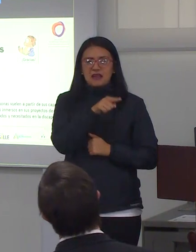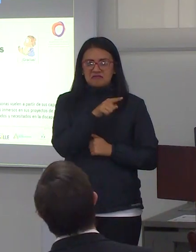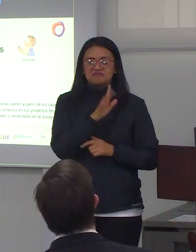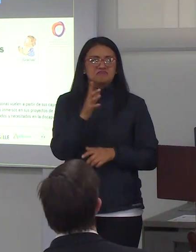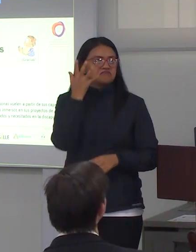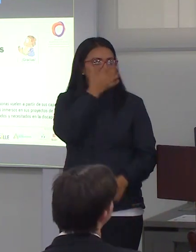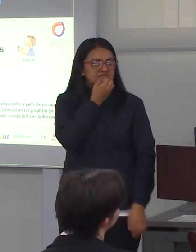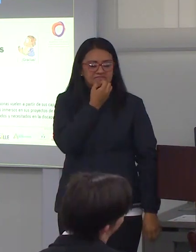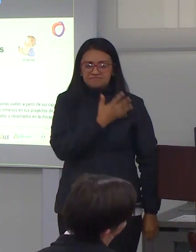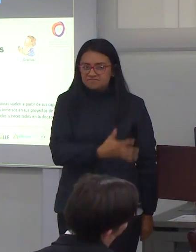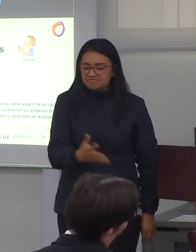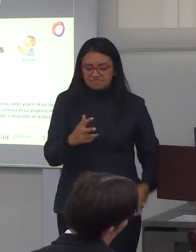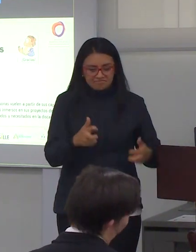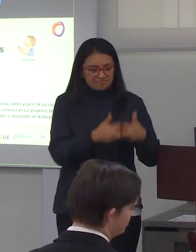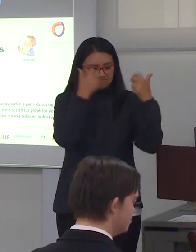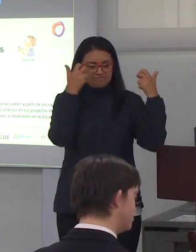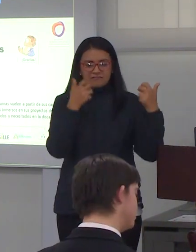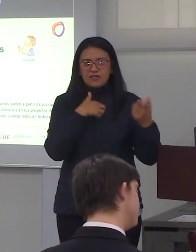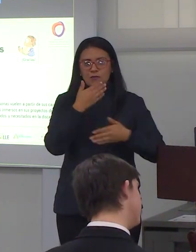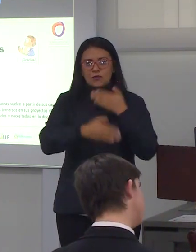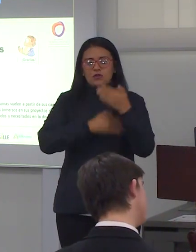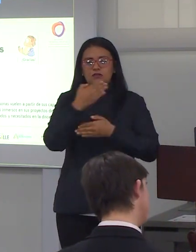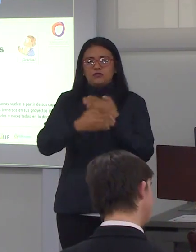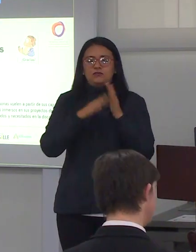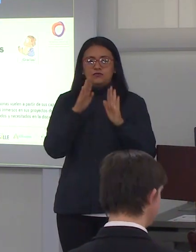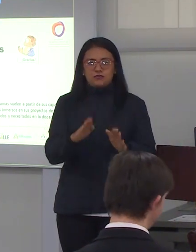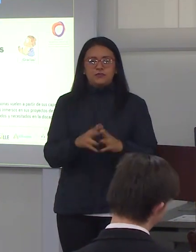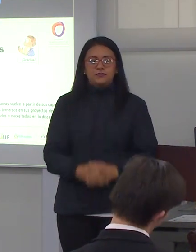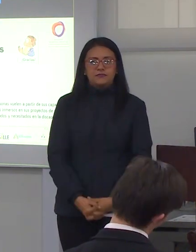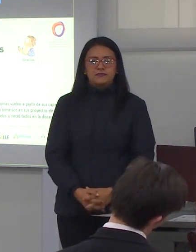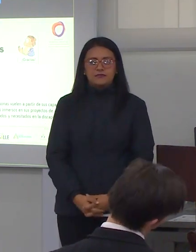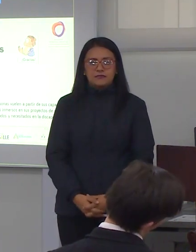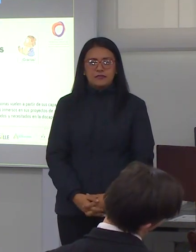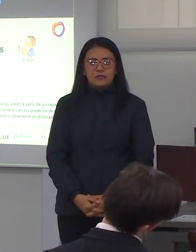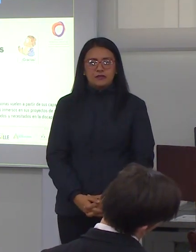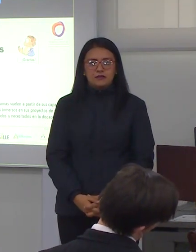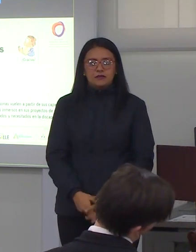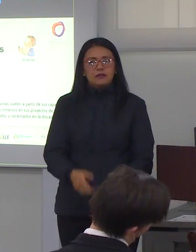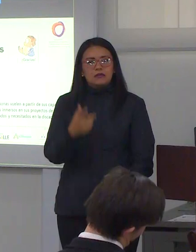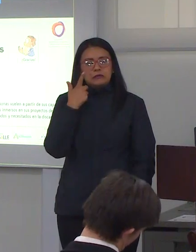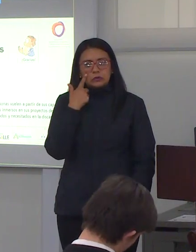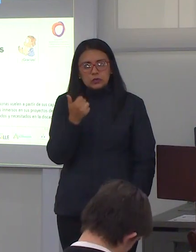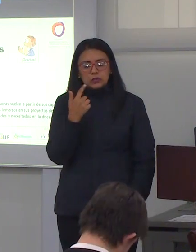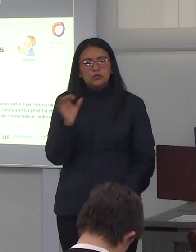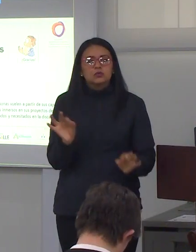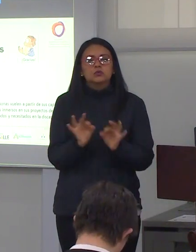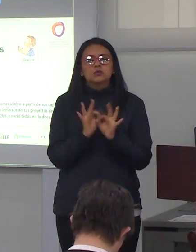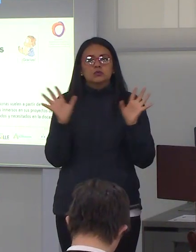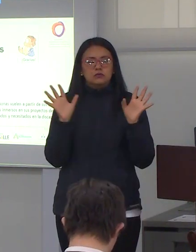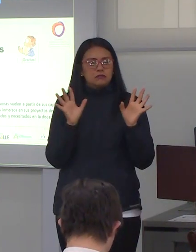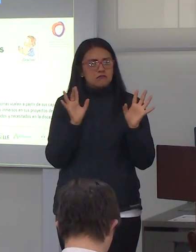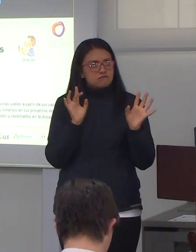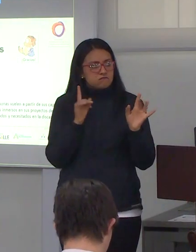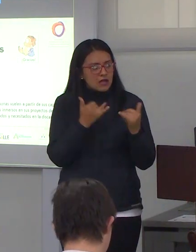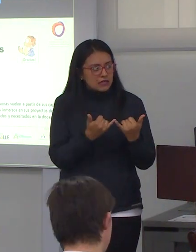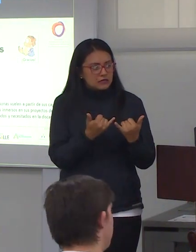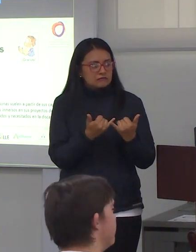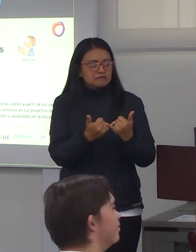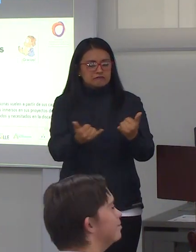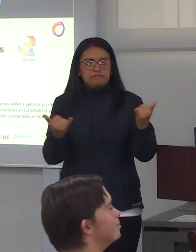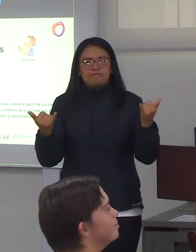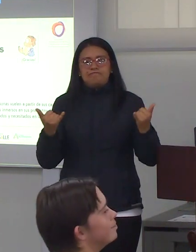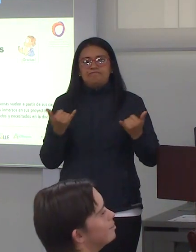qué maravilla poder sintonizar todos estos procesos y qué gran suerte encontrarnos con algo como esto